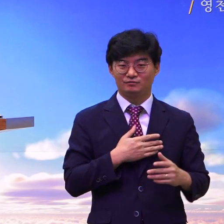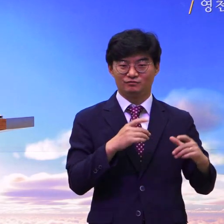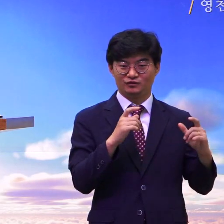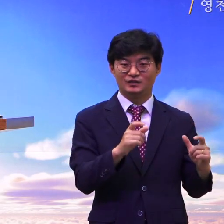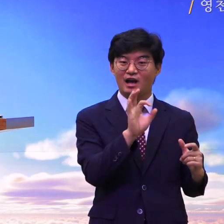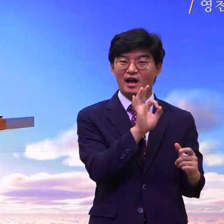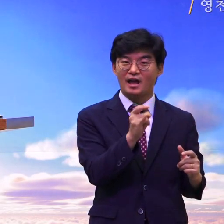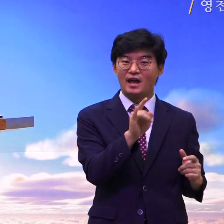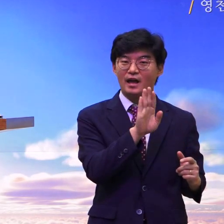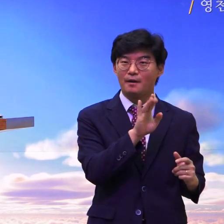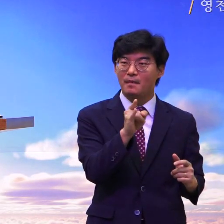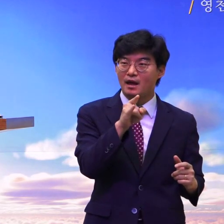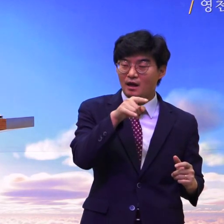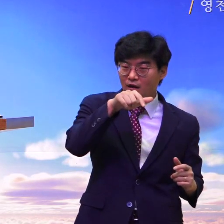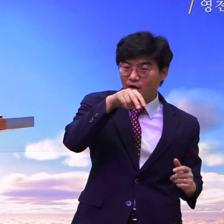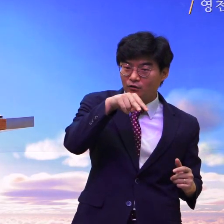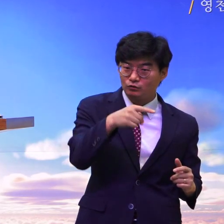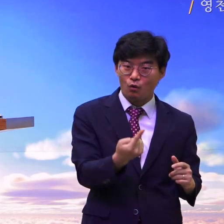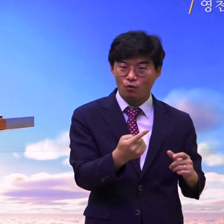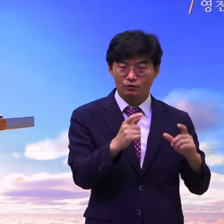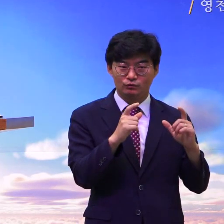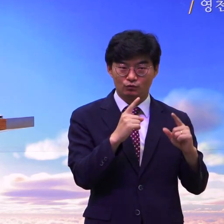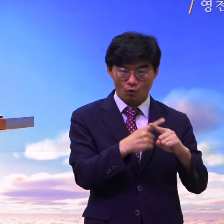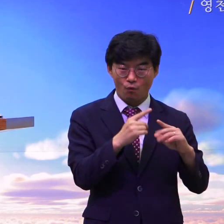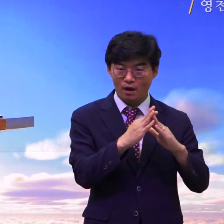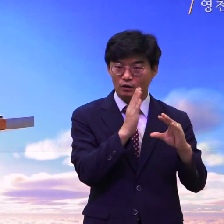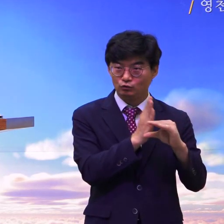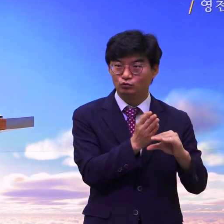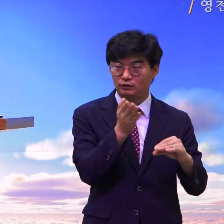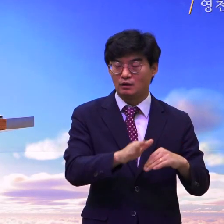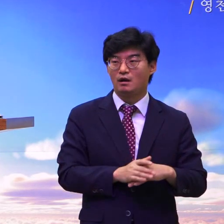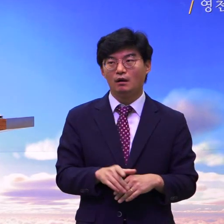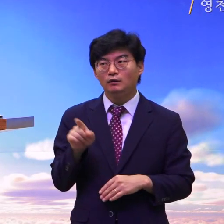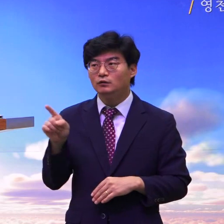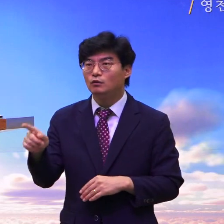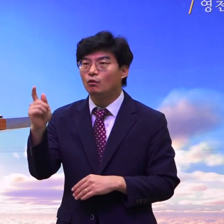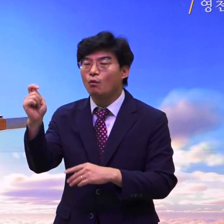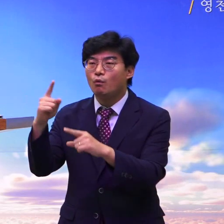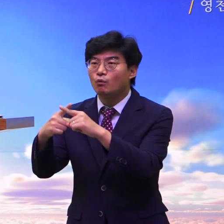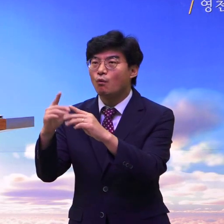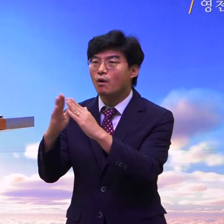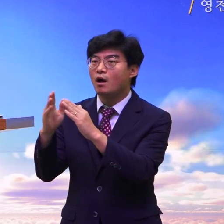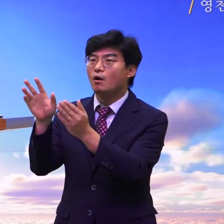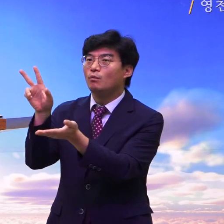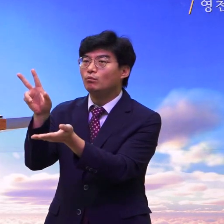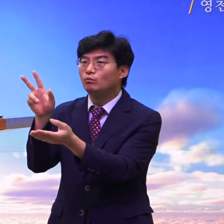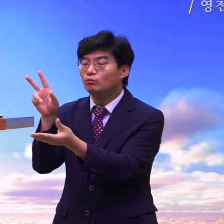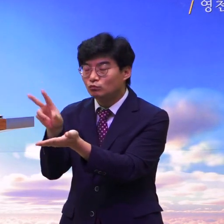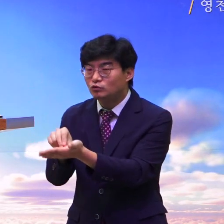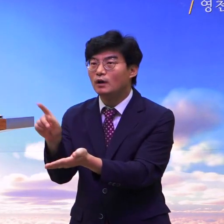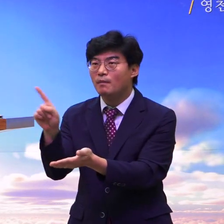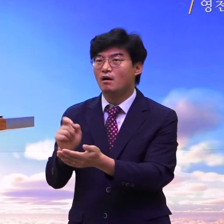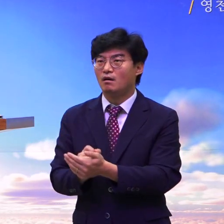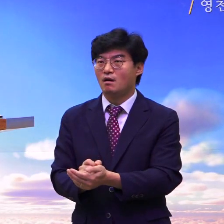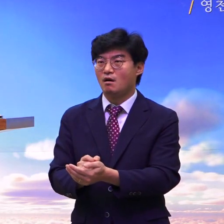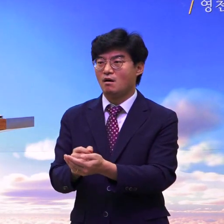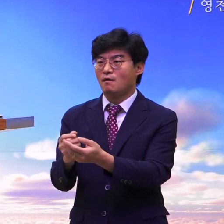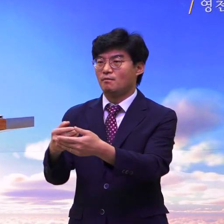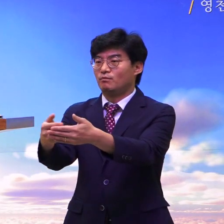고린도 교회에 일어난 문제는 여러분 아시는 대로 바울파, 아볼로파, 게바파, 그리스도파